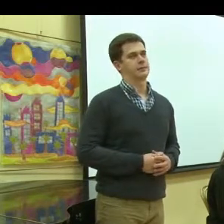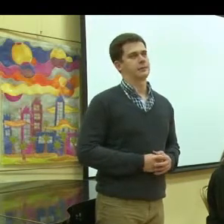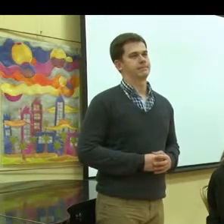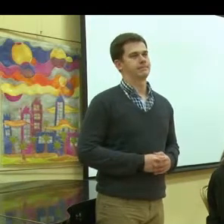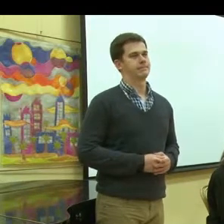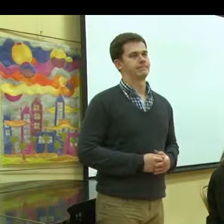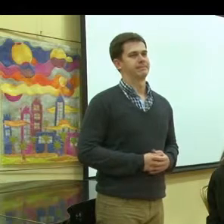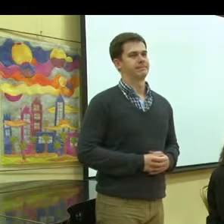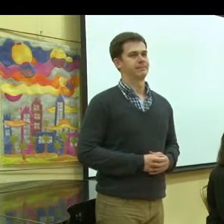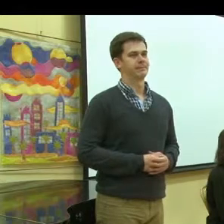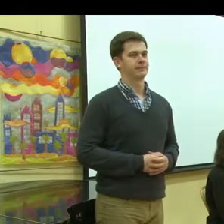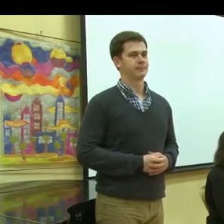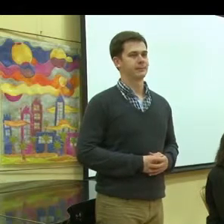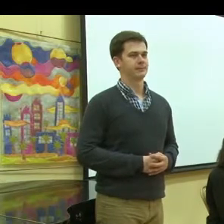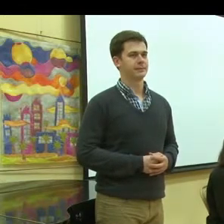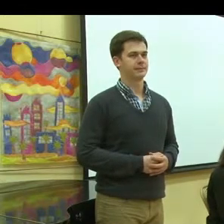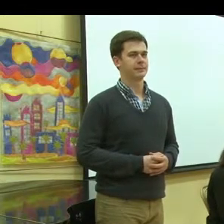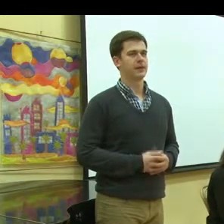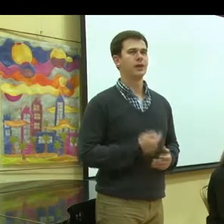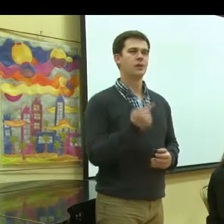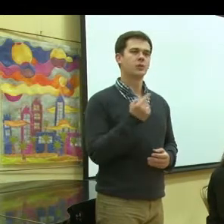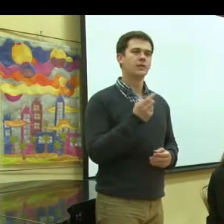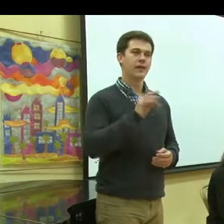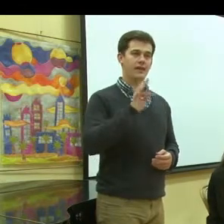más más cariño, más interno, no, más